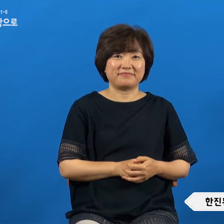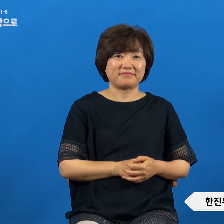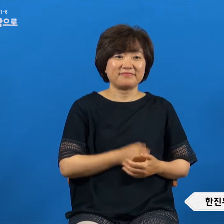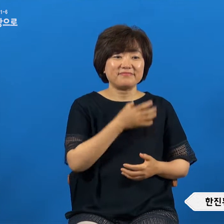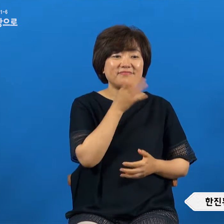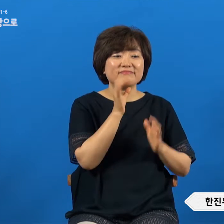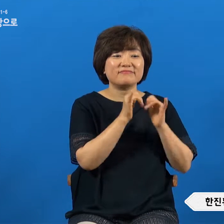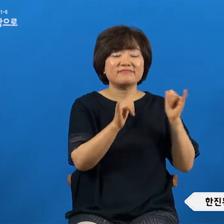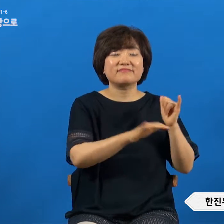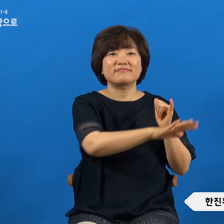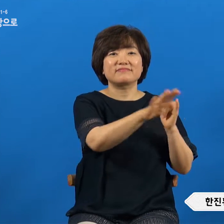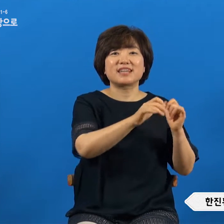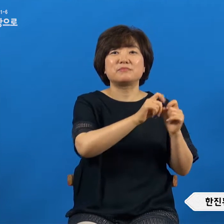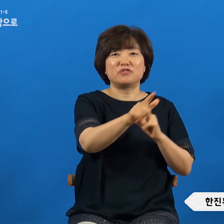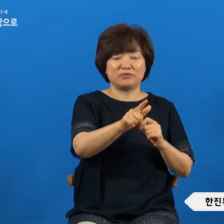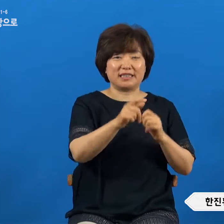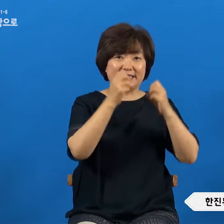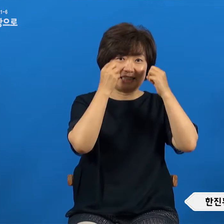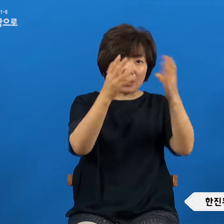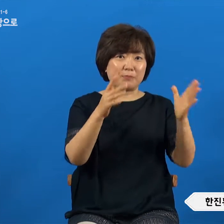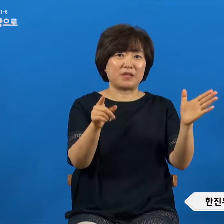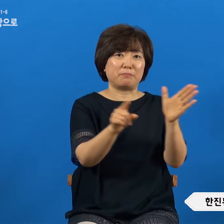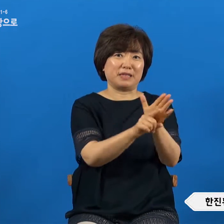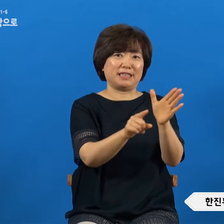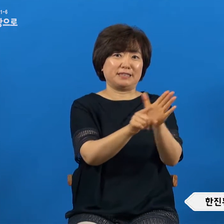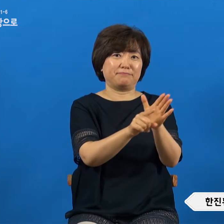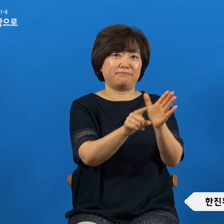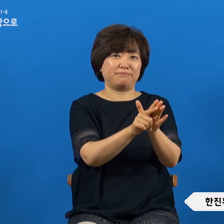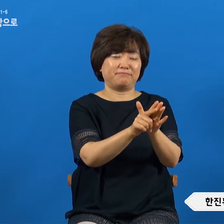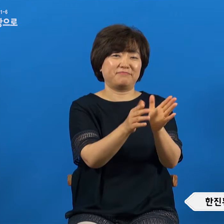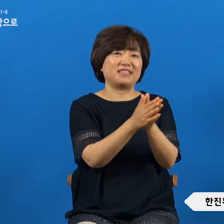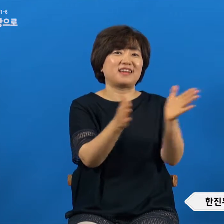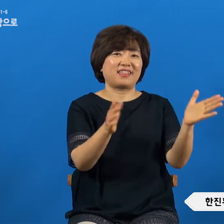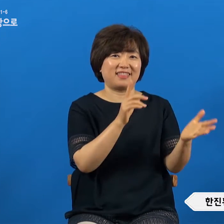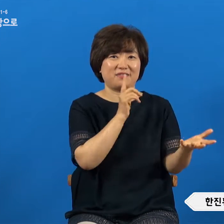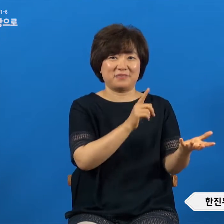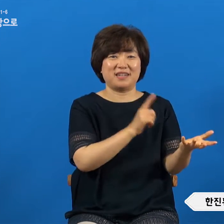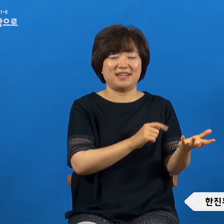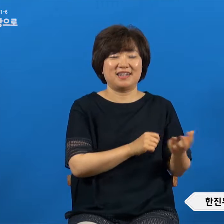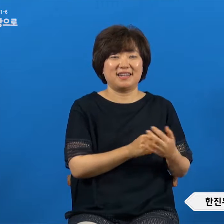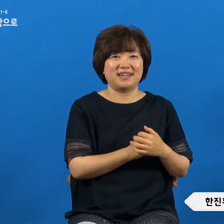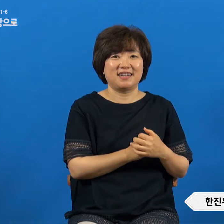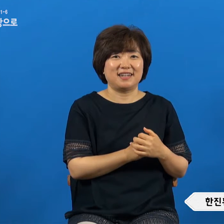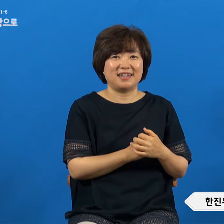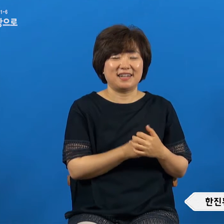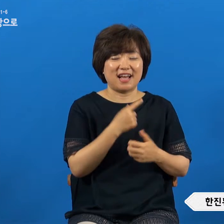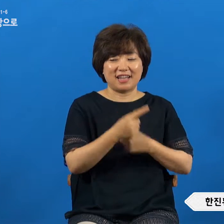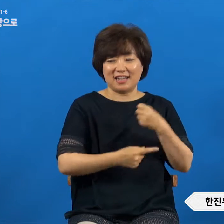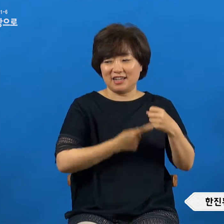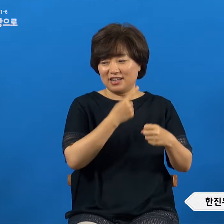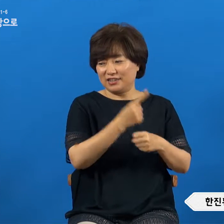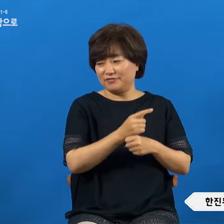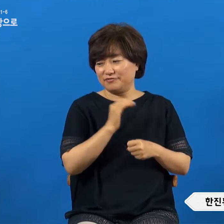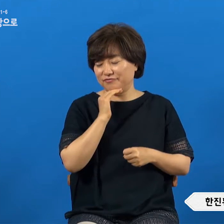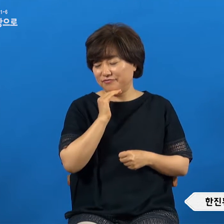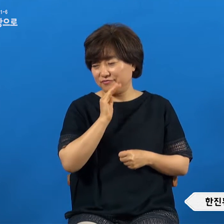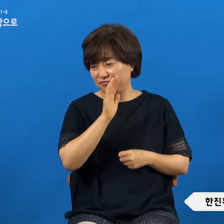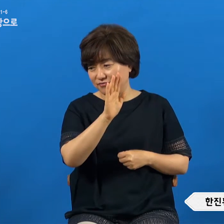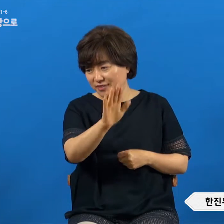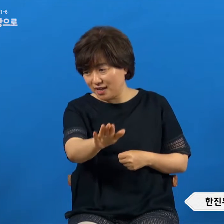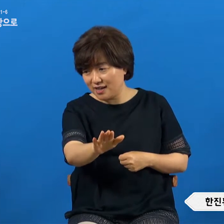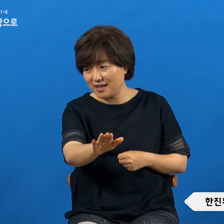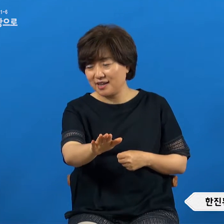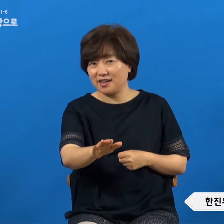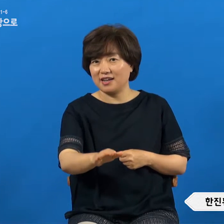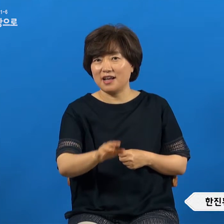노인들 대부분이 새롭게 믿음을 받아들였다고 합니다. 한 1년쯤 지나고 이